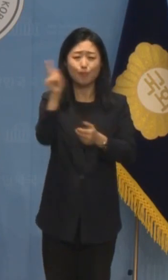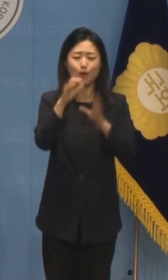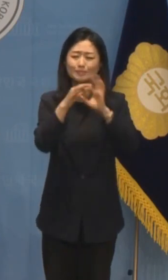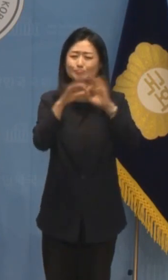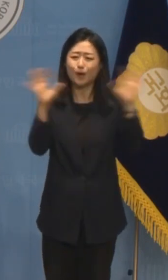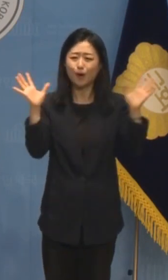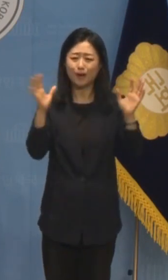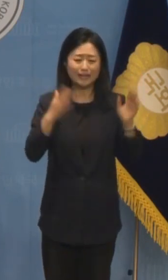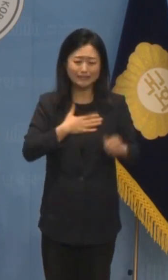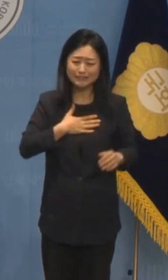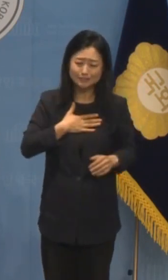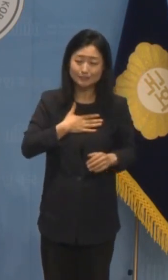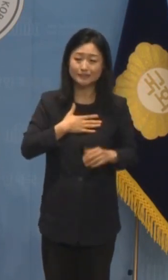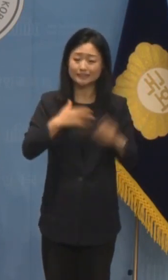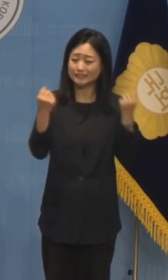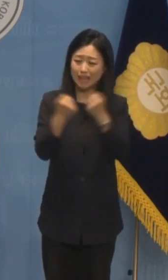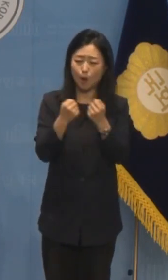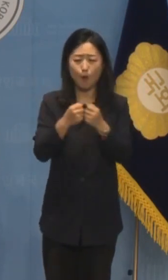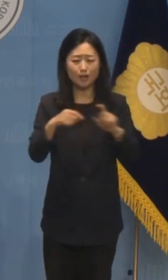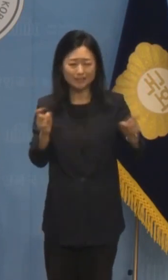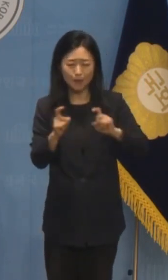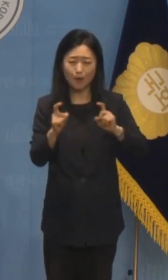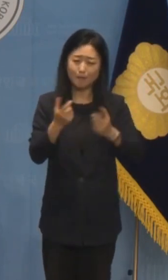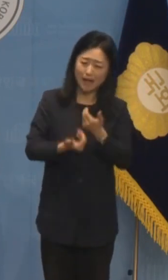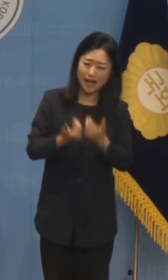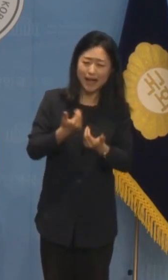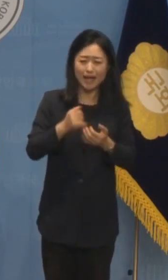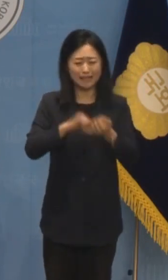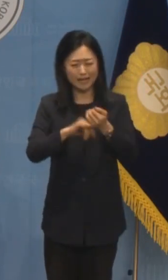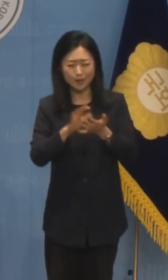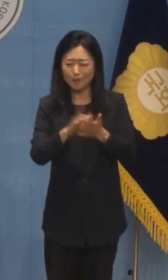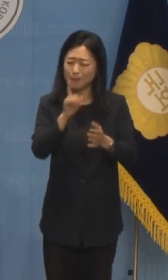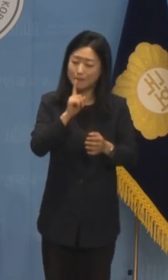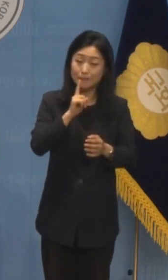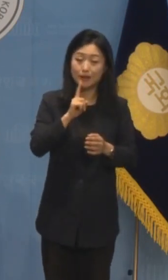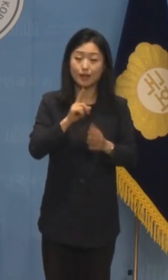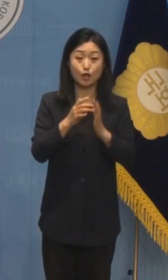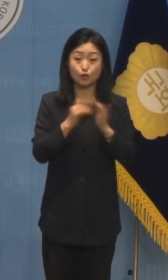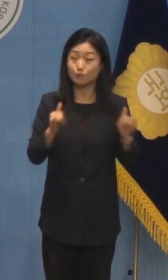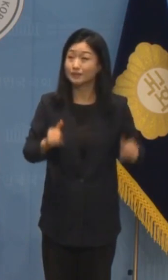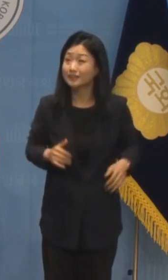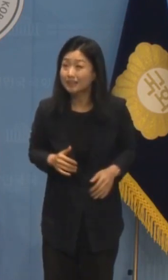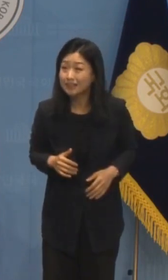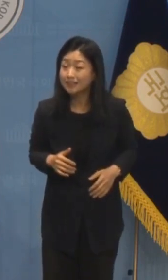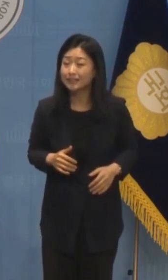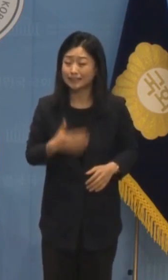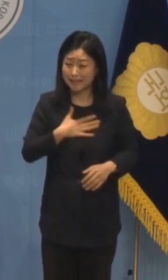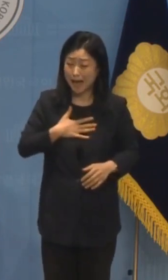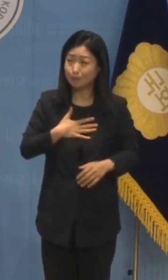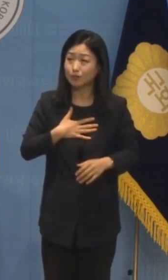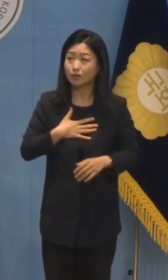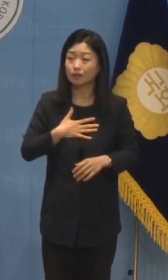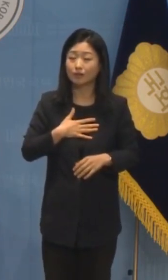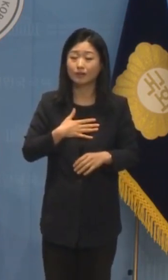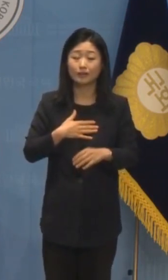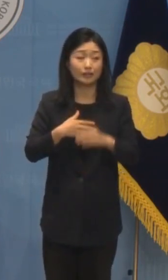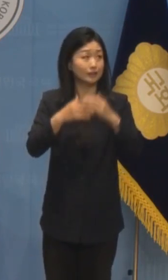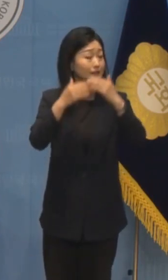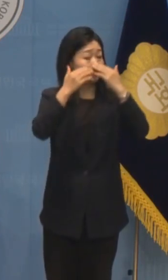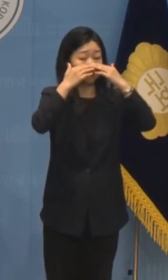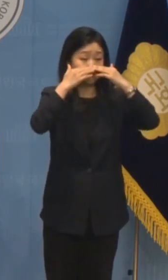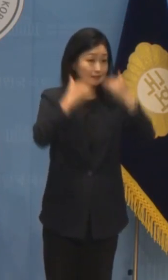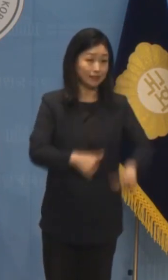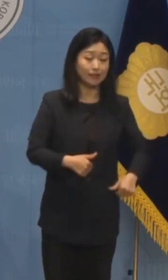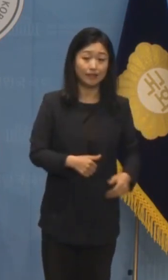심리 상태, 정말 싸웠다 안 싸웠다, 약속 대련이다. 국민들께서 당신들의 감정 싸움에는 1도